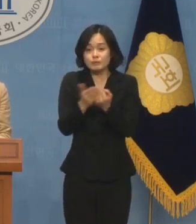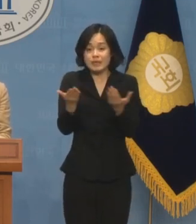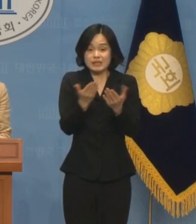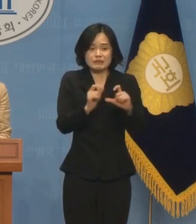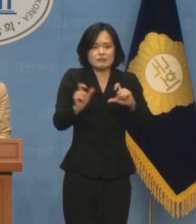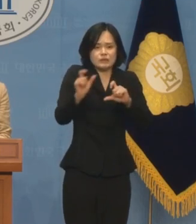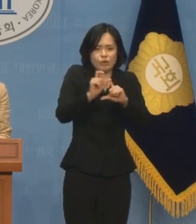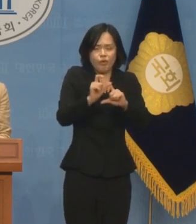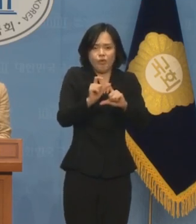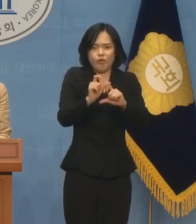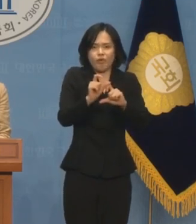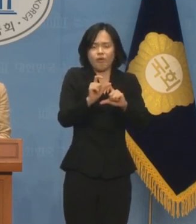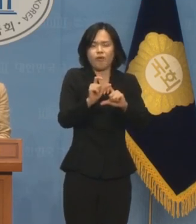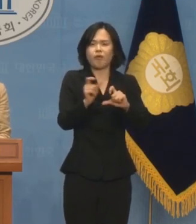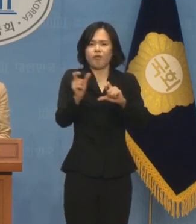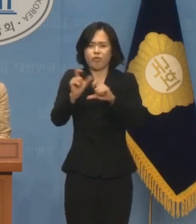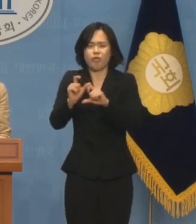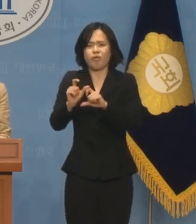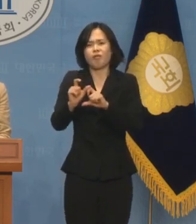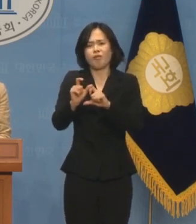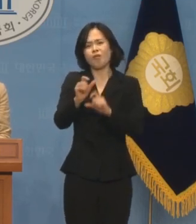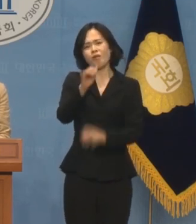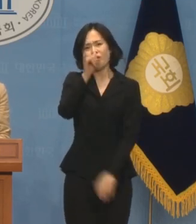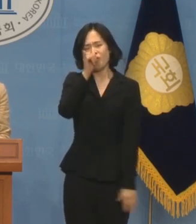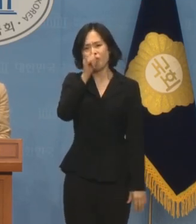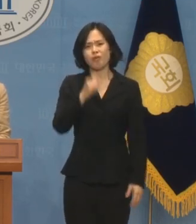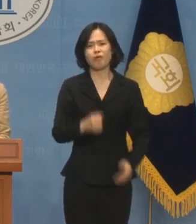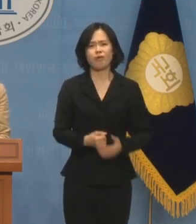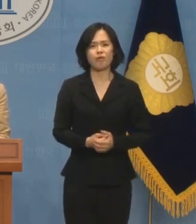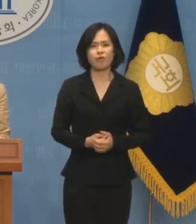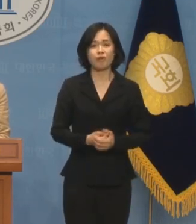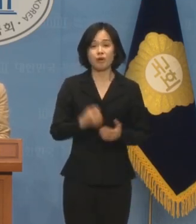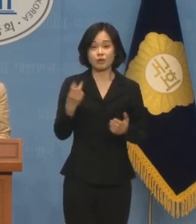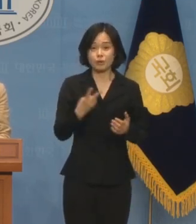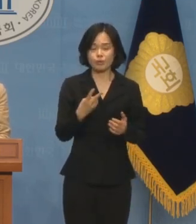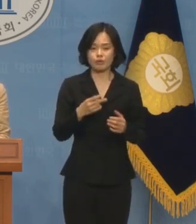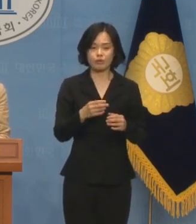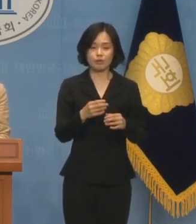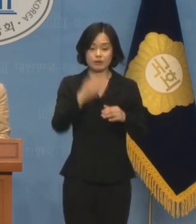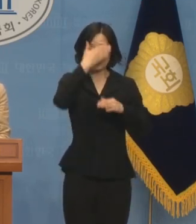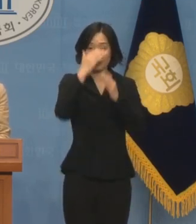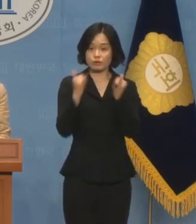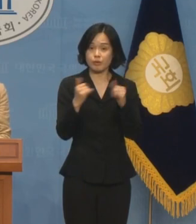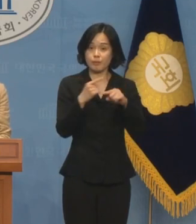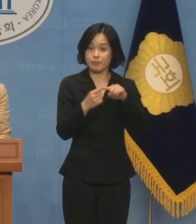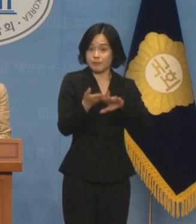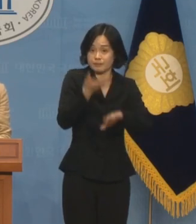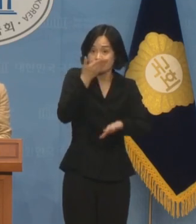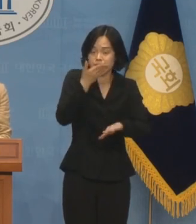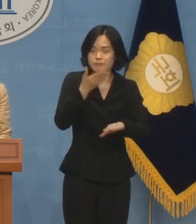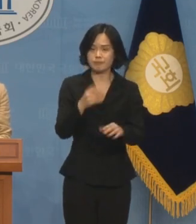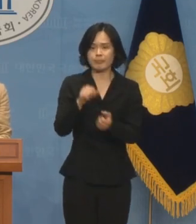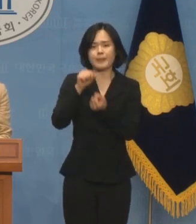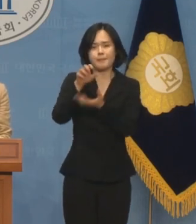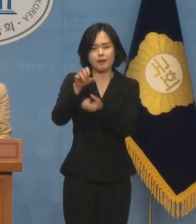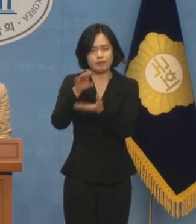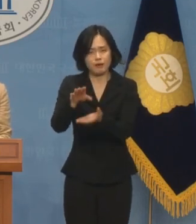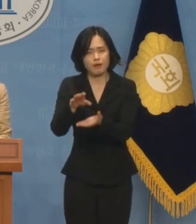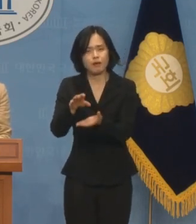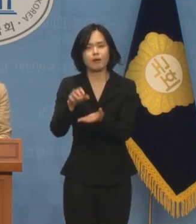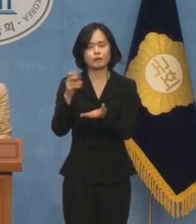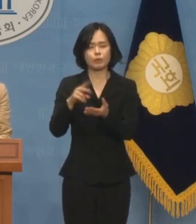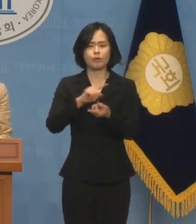특히 부업을 하는 청년의 절반은 서비스 지기나 배달 대리운전 등으로 추가소득을